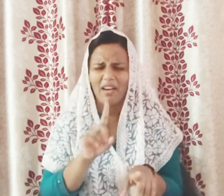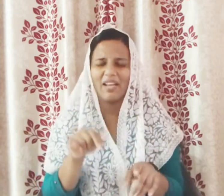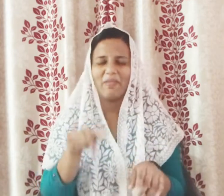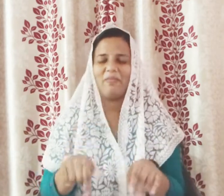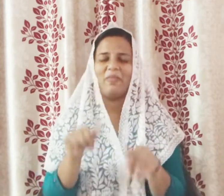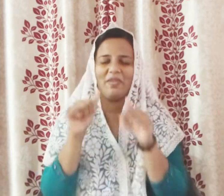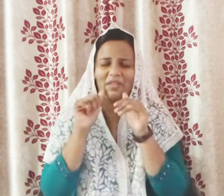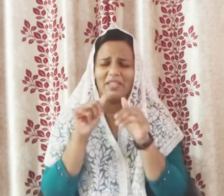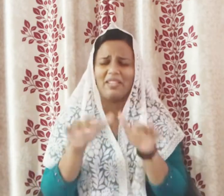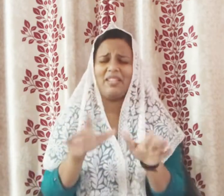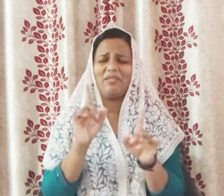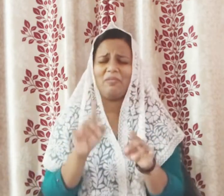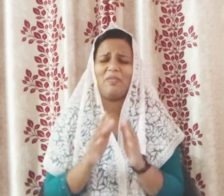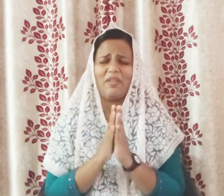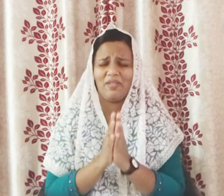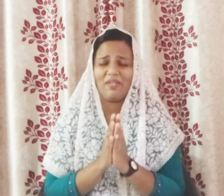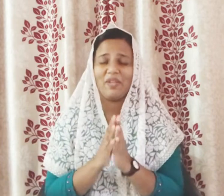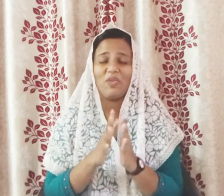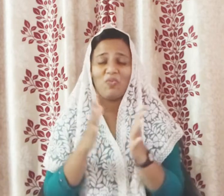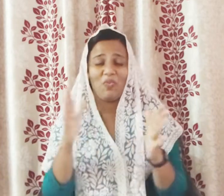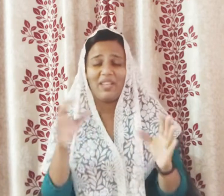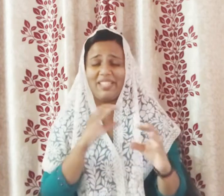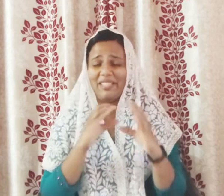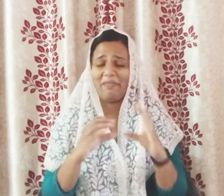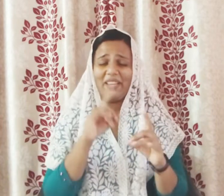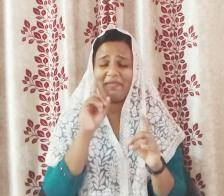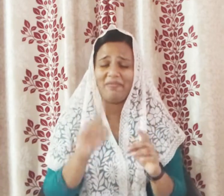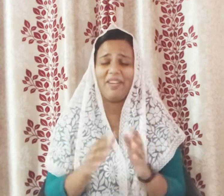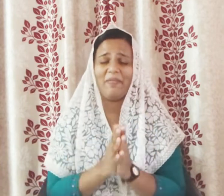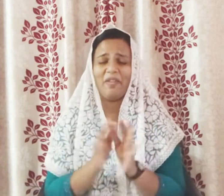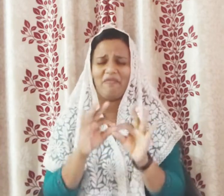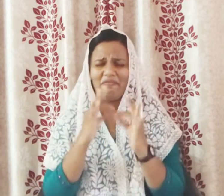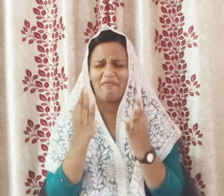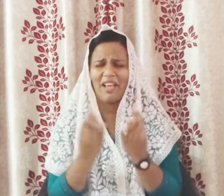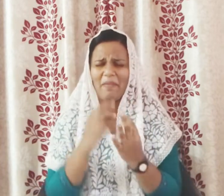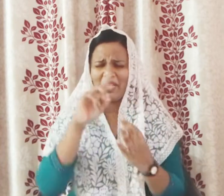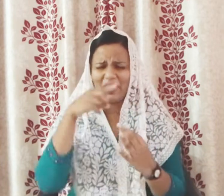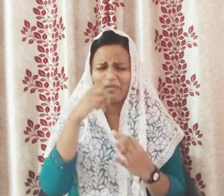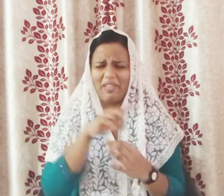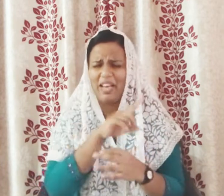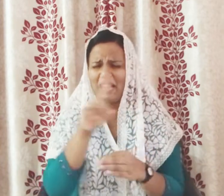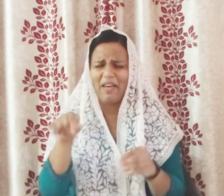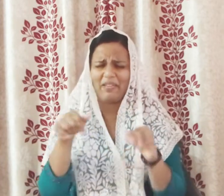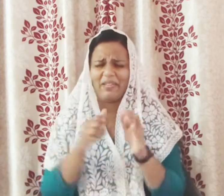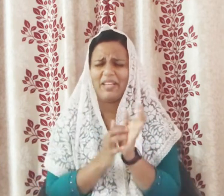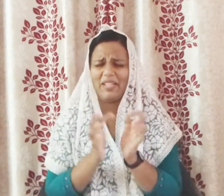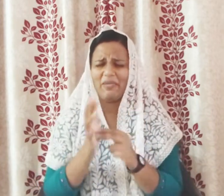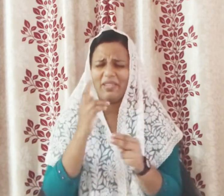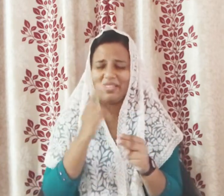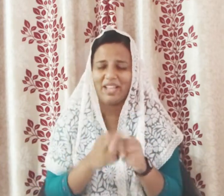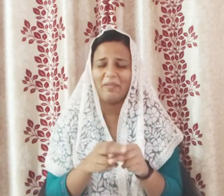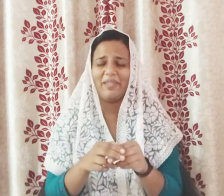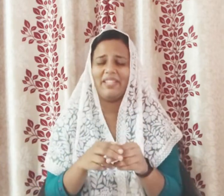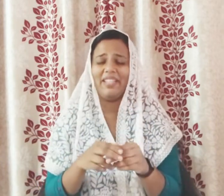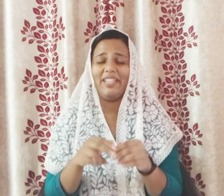കരങ്ങളിലേക്ക് ഏൽപ്പിക്കുന്നു. ഇന്ന് മുതൽക്കാലം ദൈവത്തിൻ്റെ വലിയ ഇടപെടൽ കുടുംബജീവിതങ്ങൾക്കകത്തേക്ക് യേശു ക്രിസ്തുവിൻ്റെ നാമത്തിൽ വെളിപ്പെട്ട്